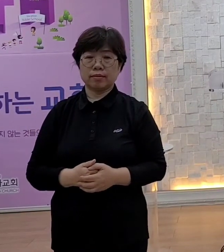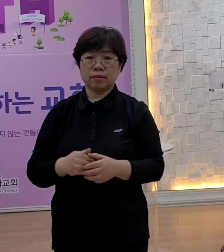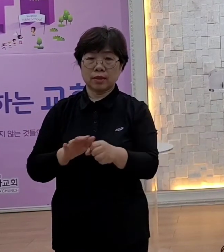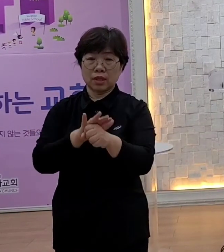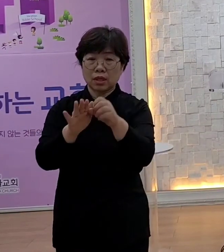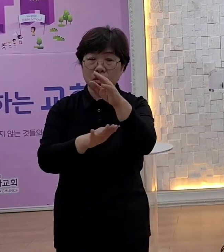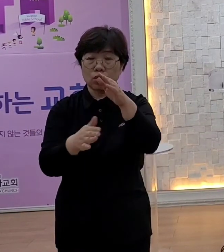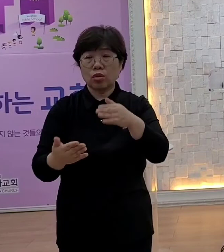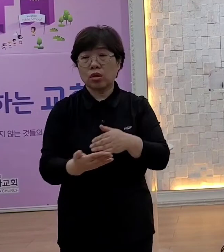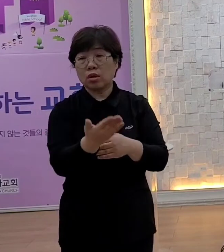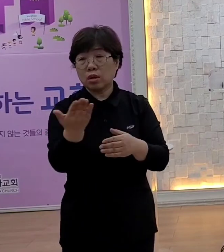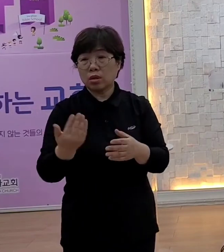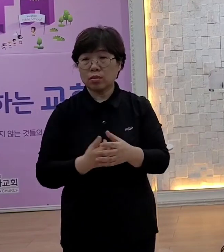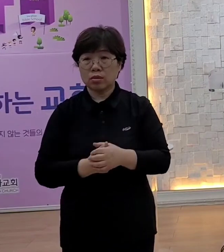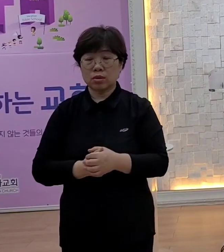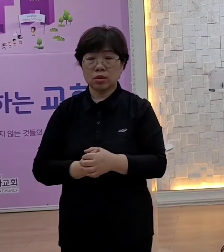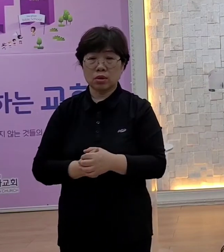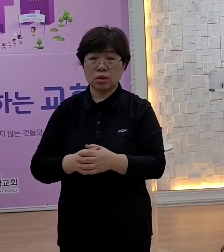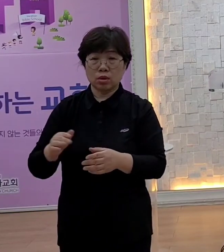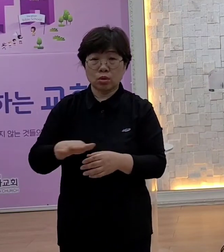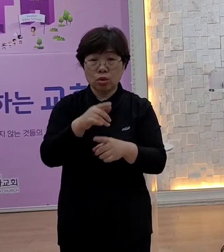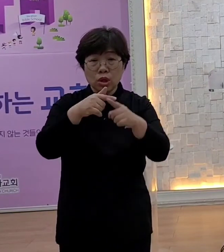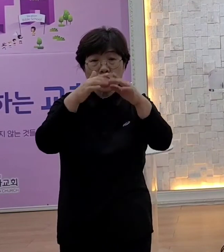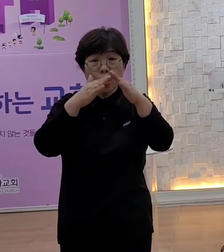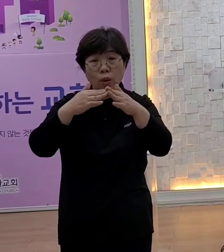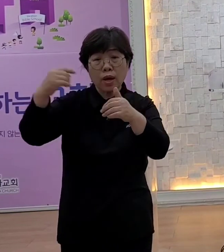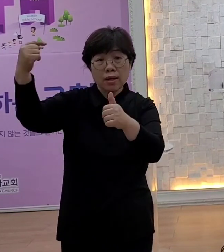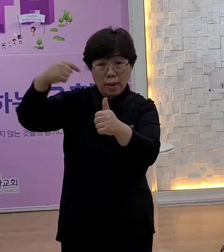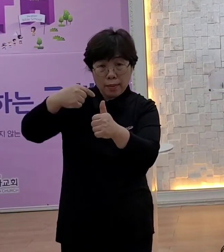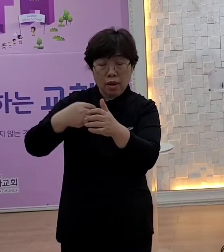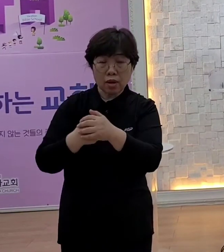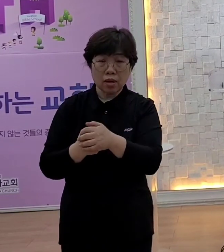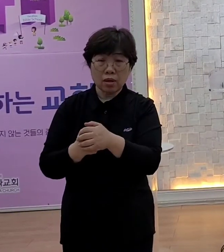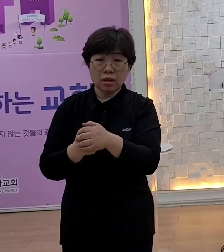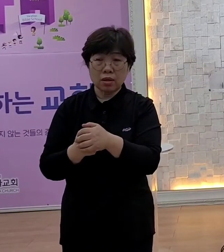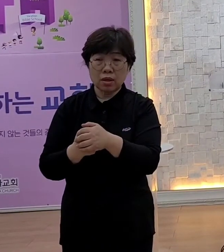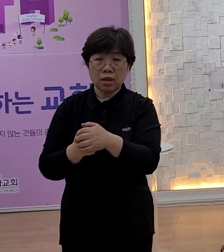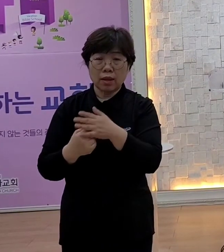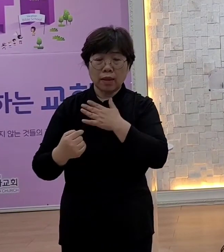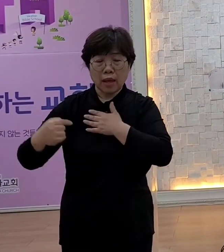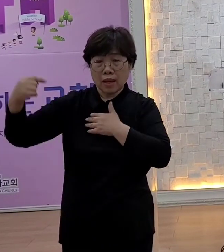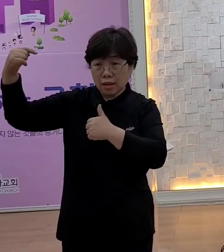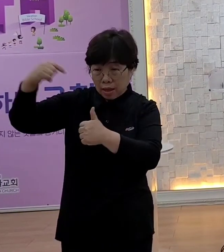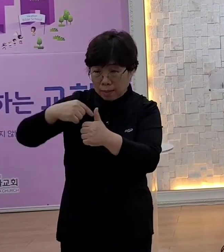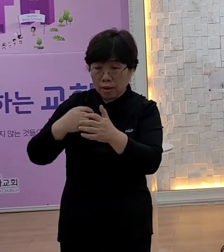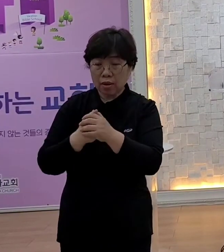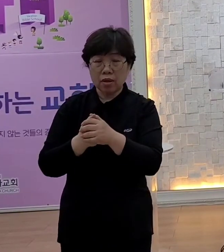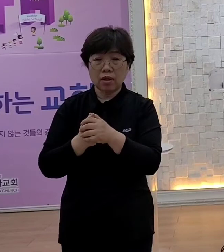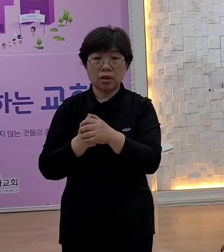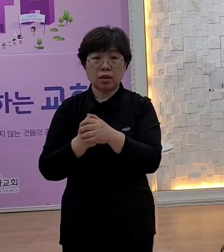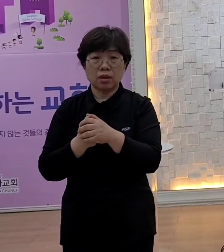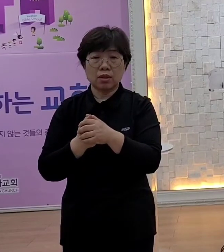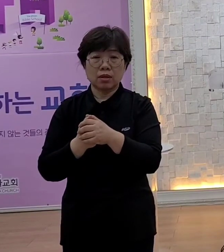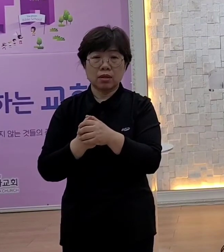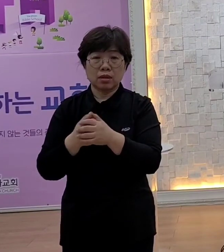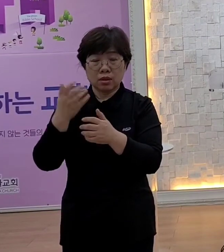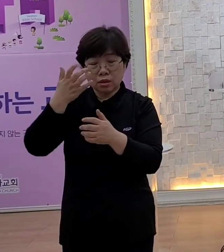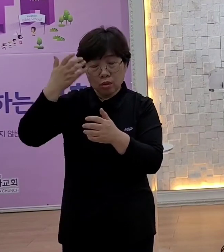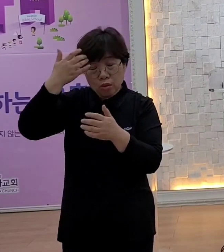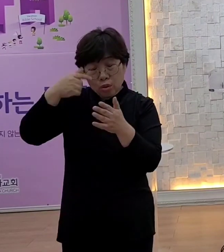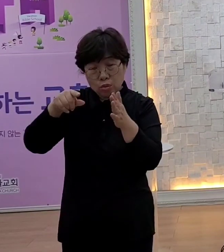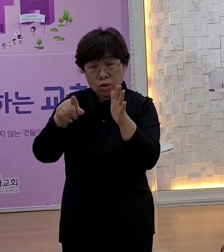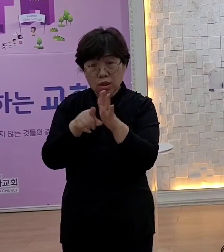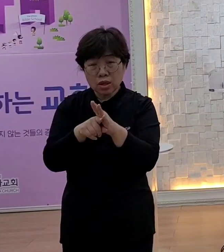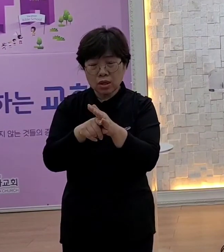사랑하는 성도 여러분, 우리 교회의 사명 그리고 나의 사명 이 영혼을 위해서